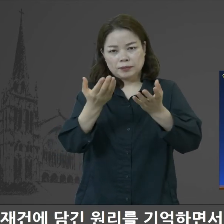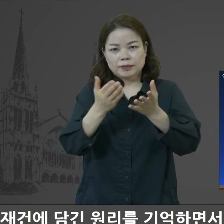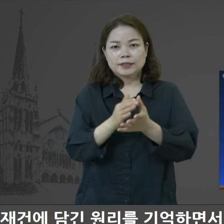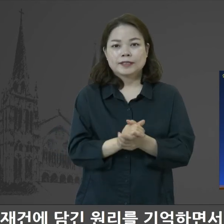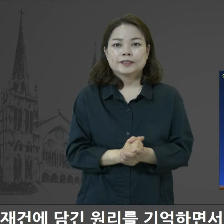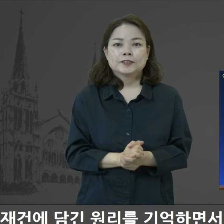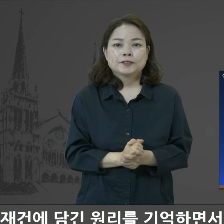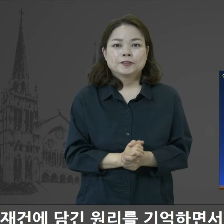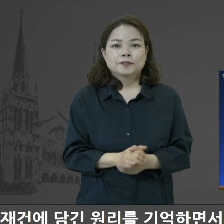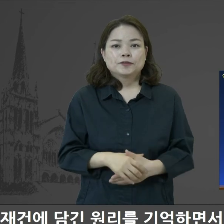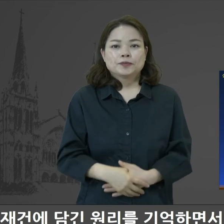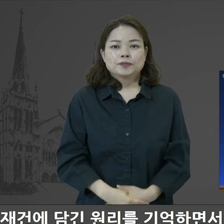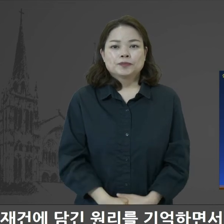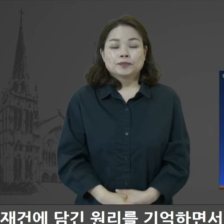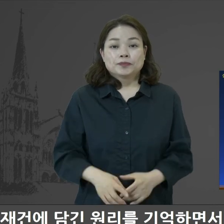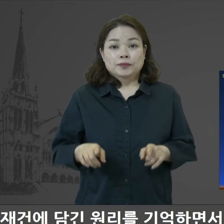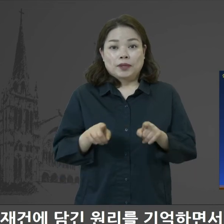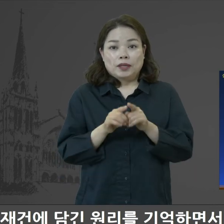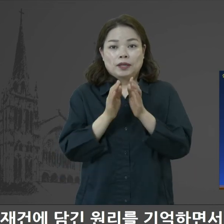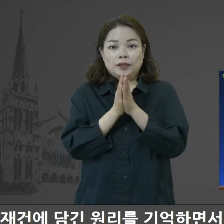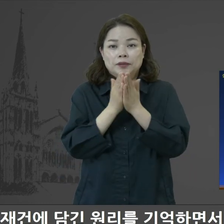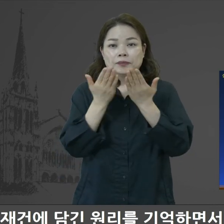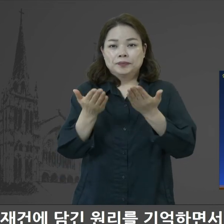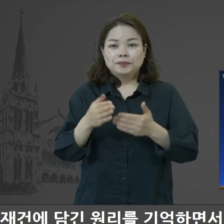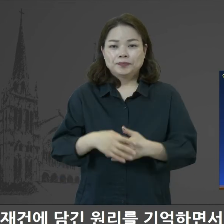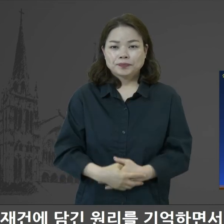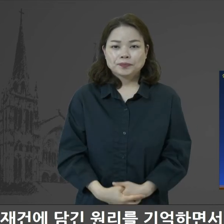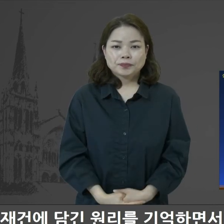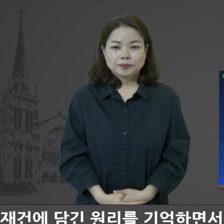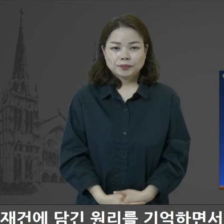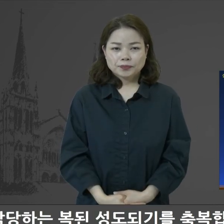축복합니다. 함께 기도드리겠습니다.